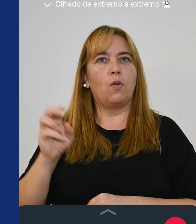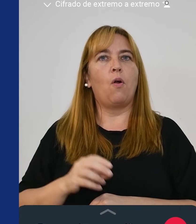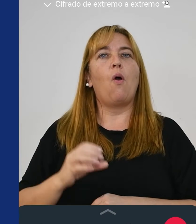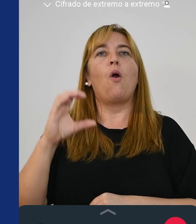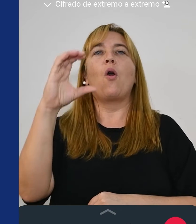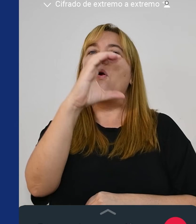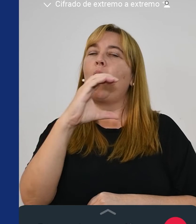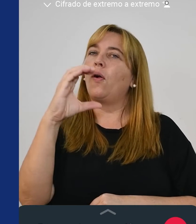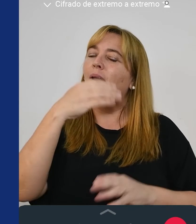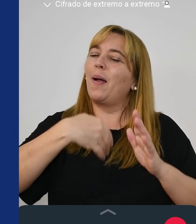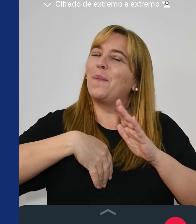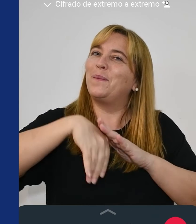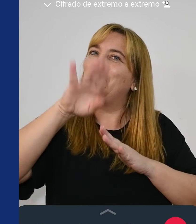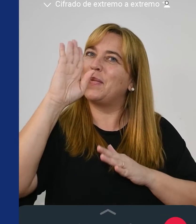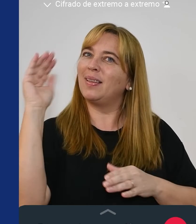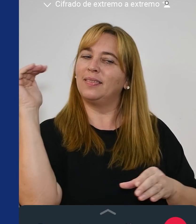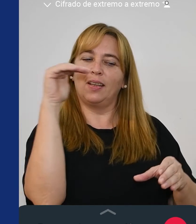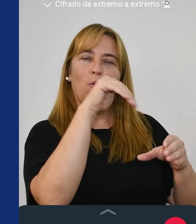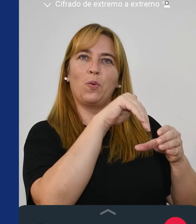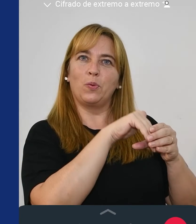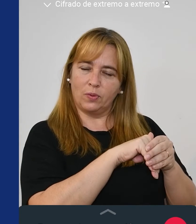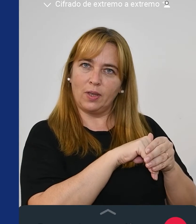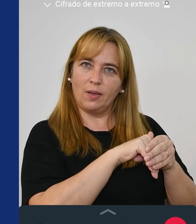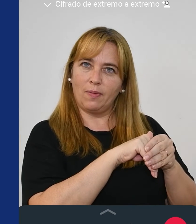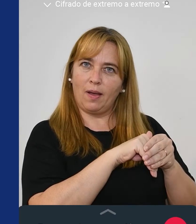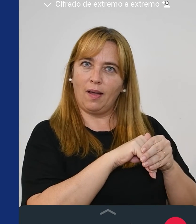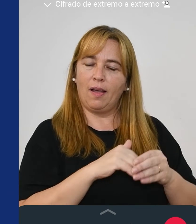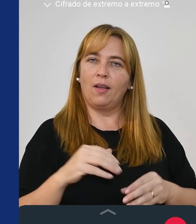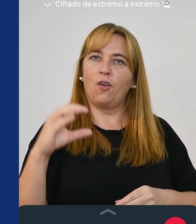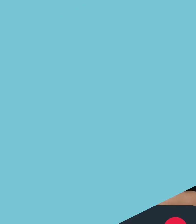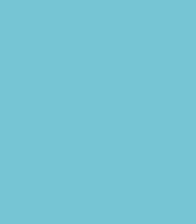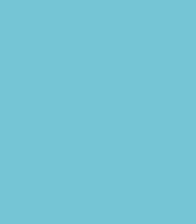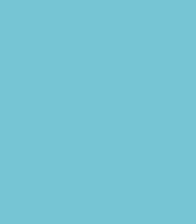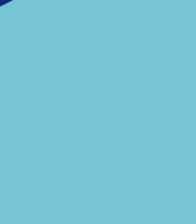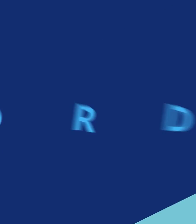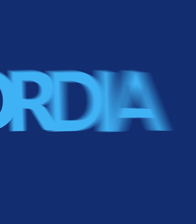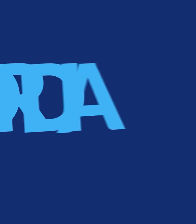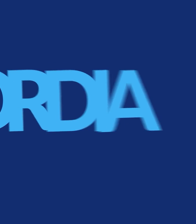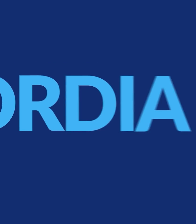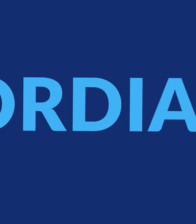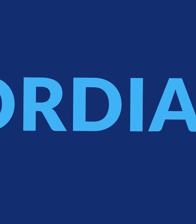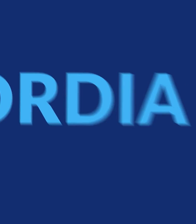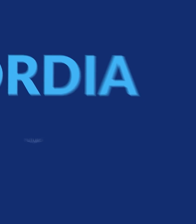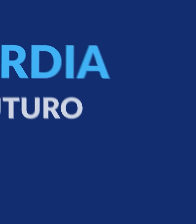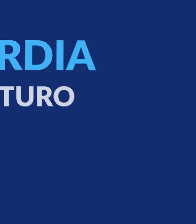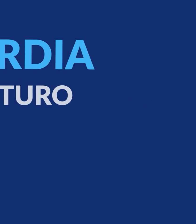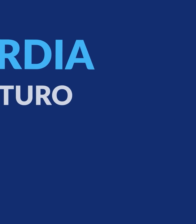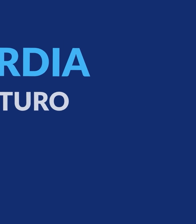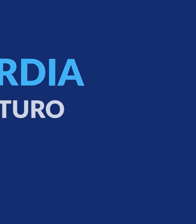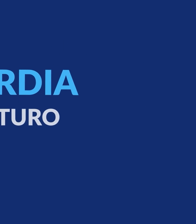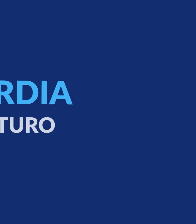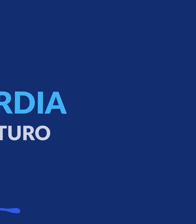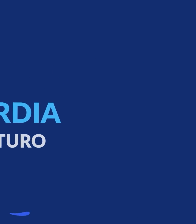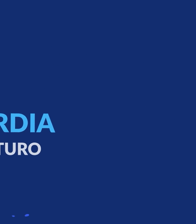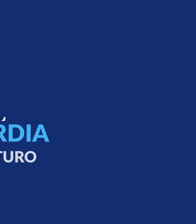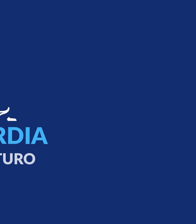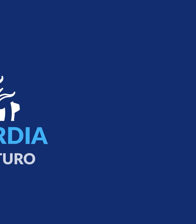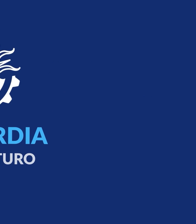345-529-2222. Por una Concordia más inclusiva. Concordia tiene futuro.